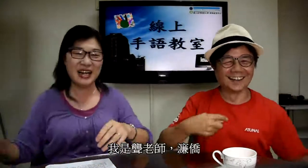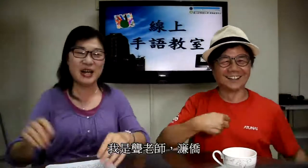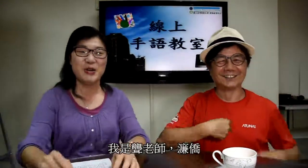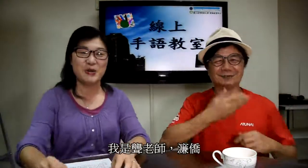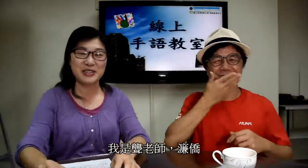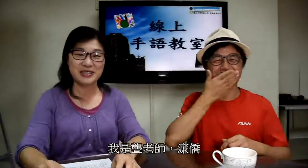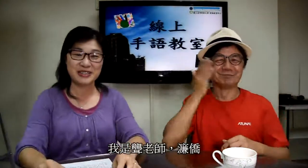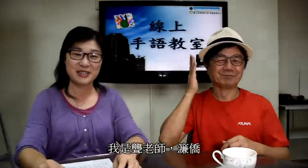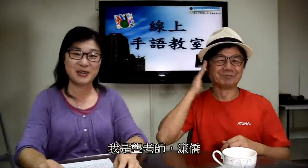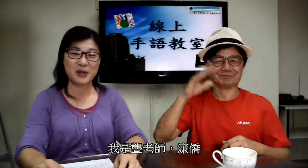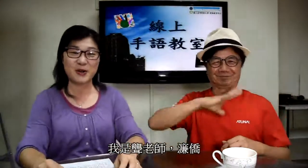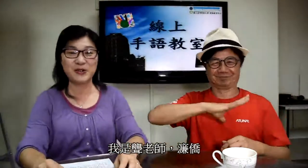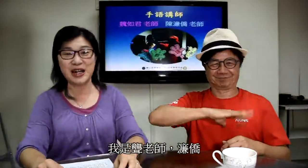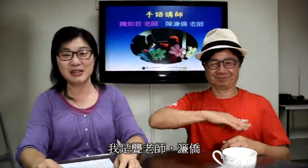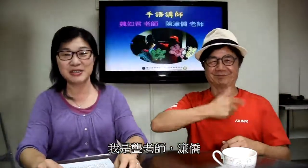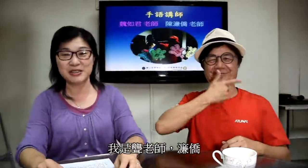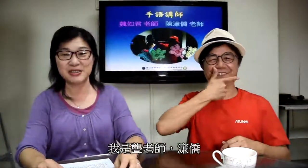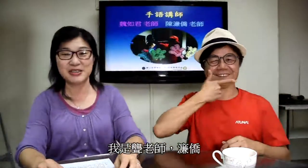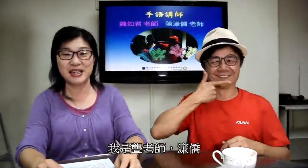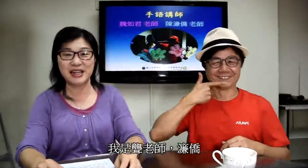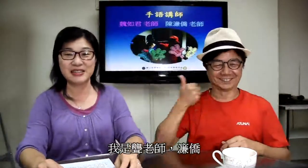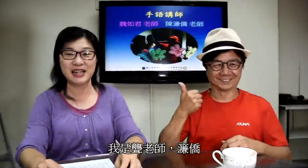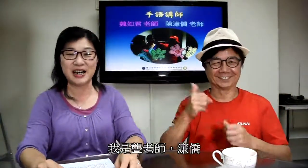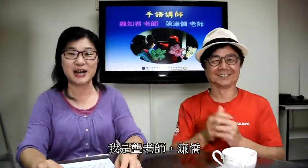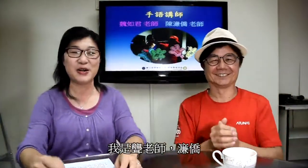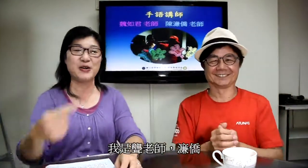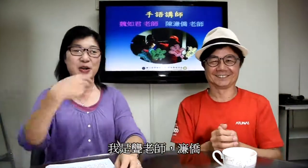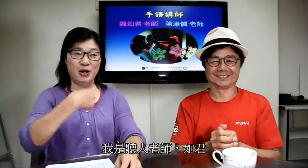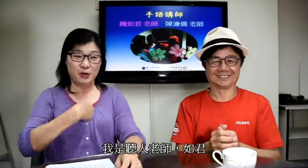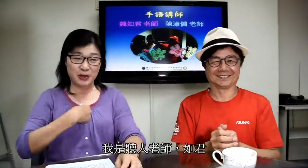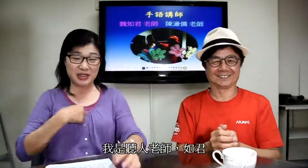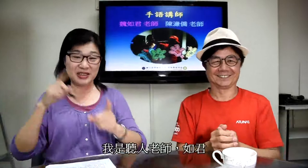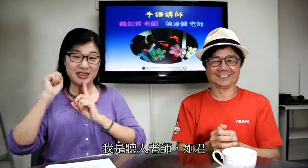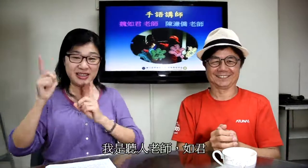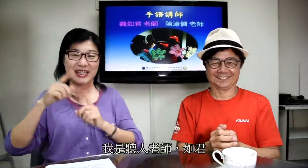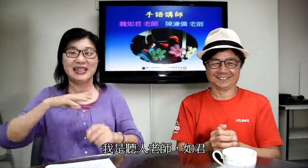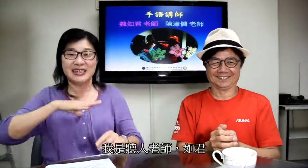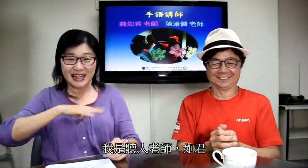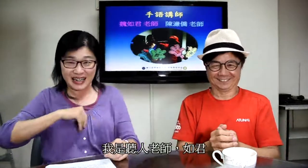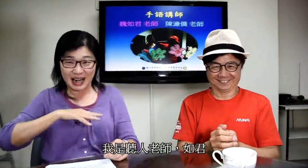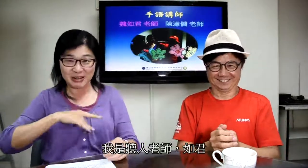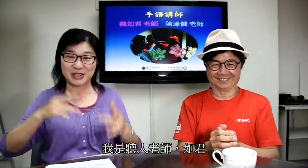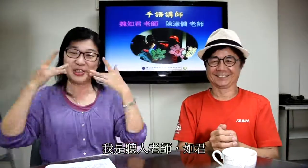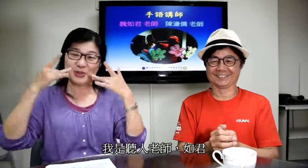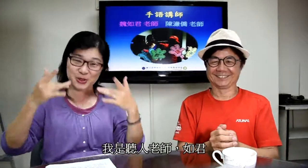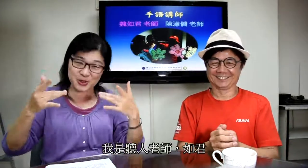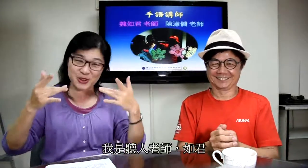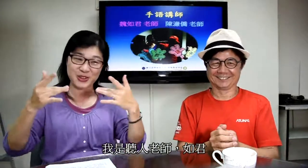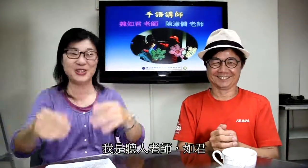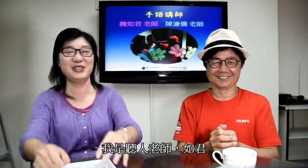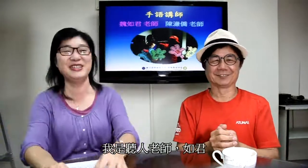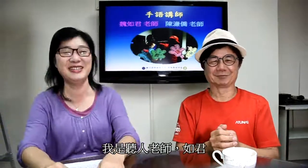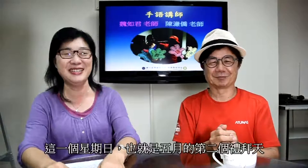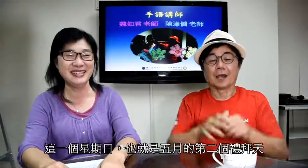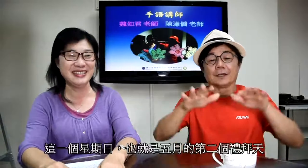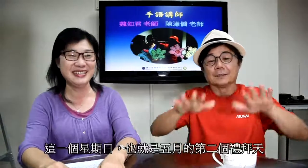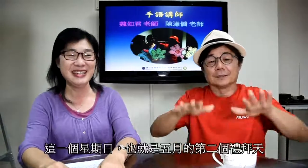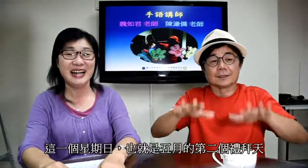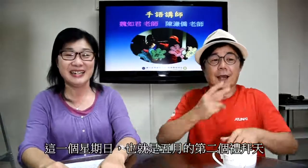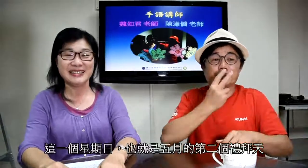我是龙老师连桥，我是听人老师如今。这